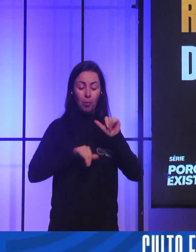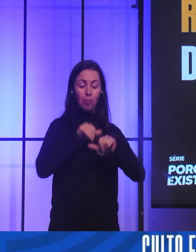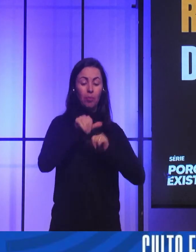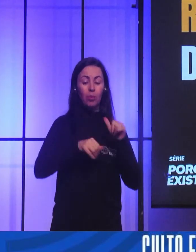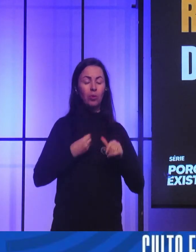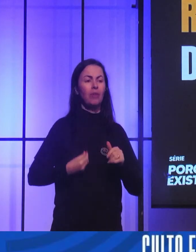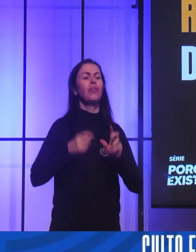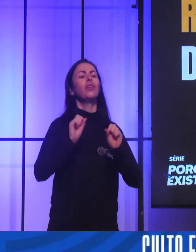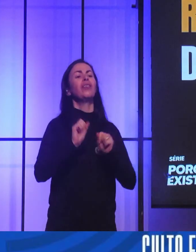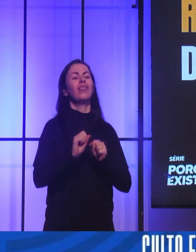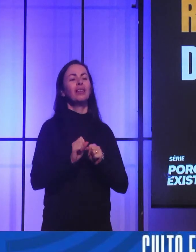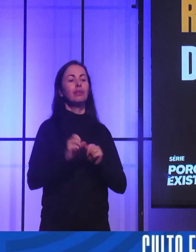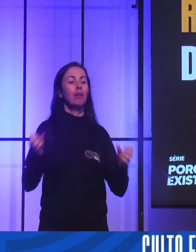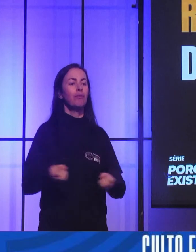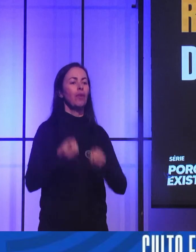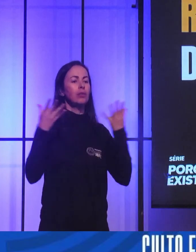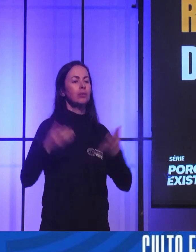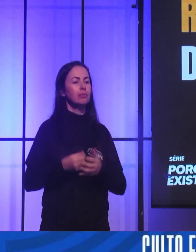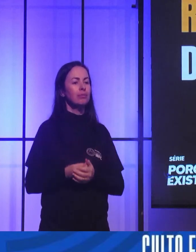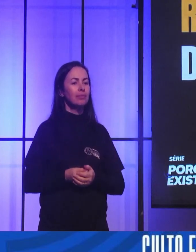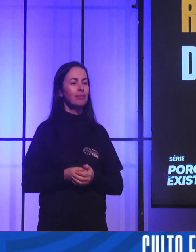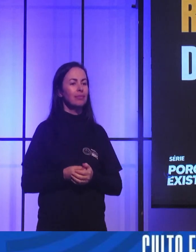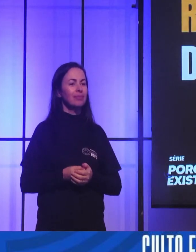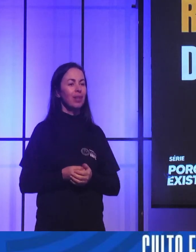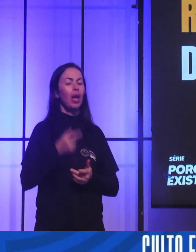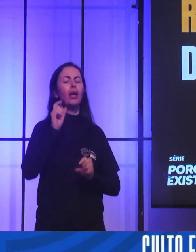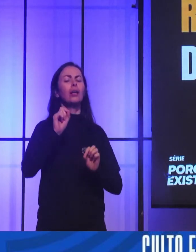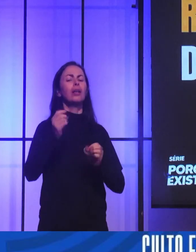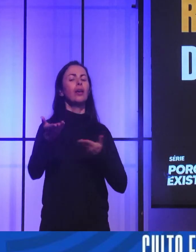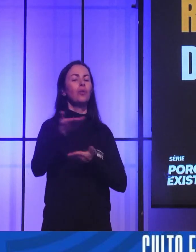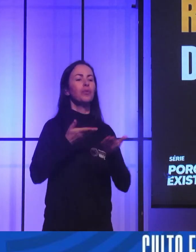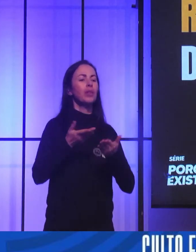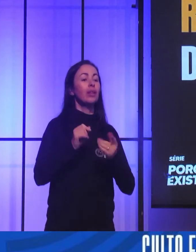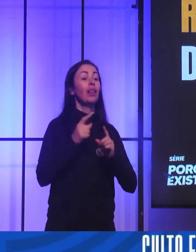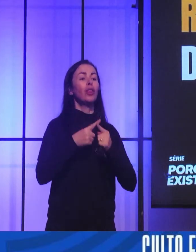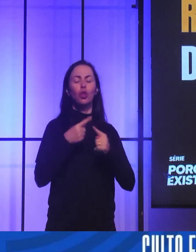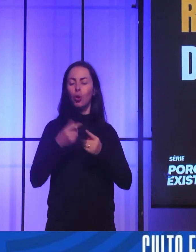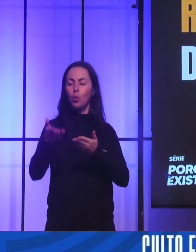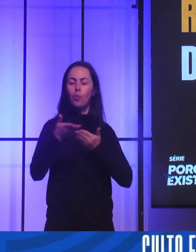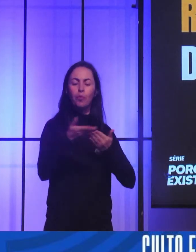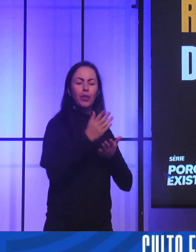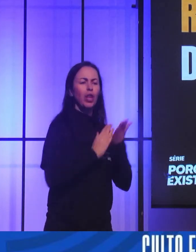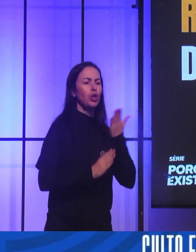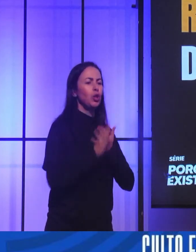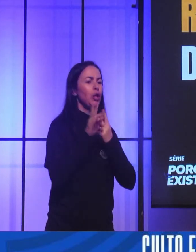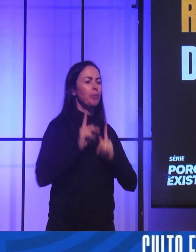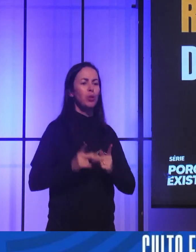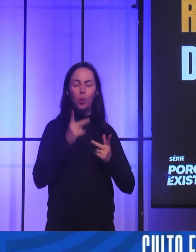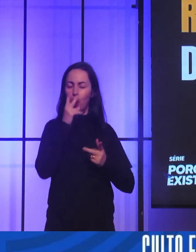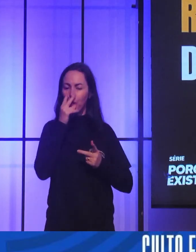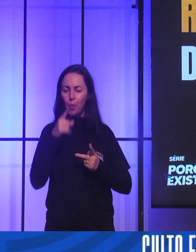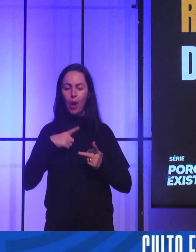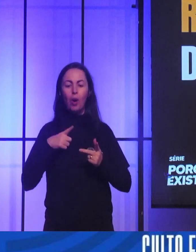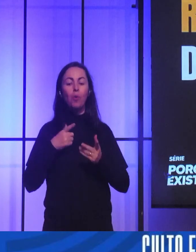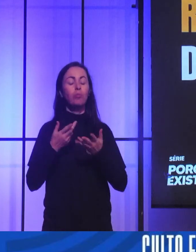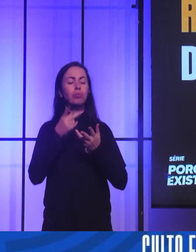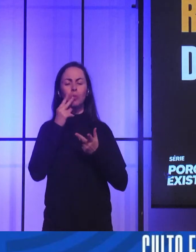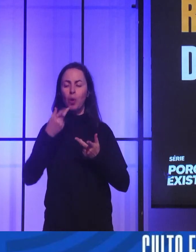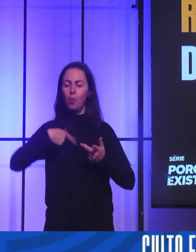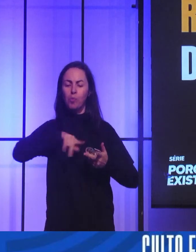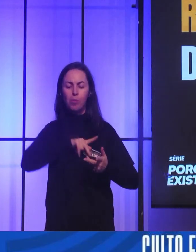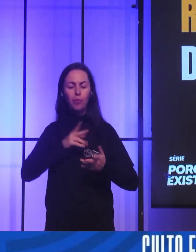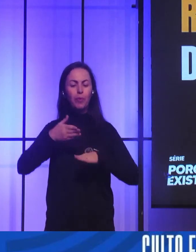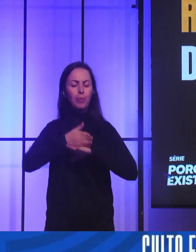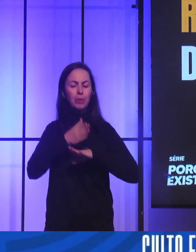festa. Ele dá uma festa e quem ele convida? Todos os outros publicanos, todas as outras pessoas que andavam com ele, todas as pessoas